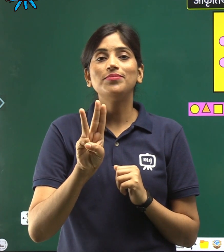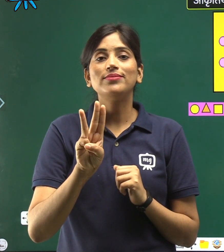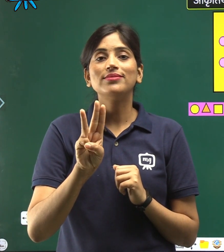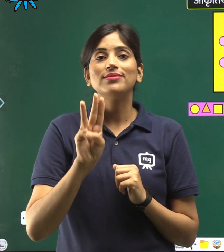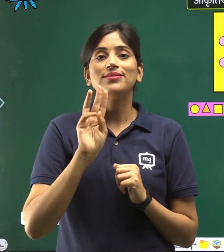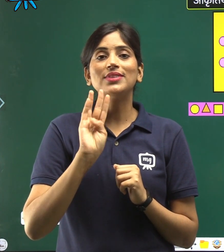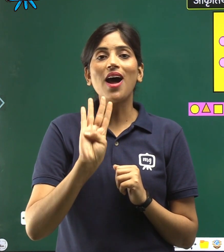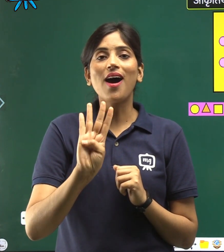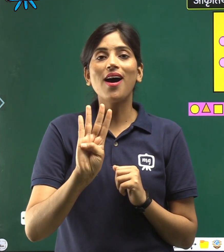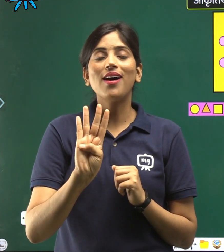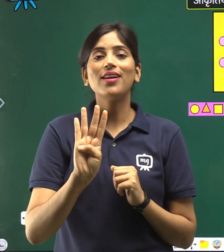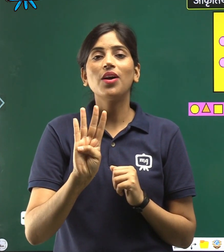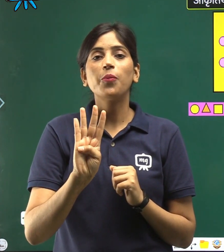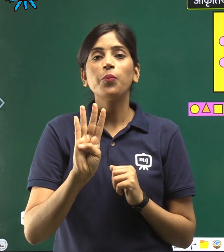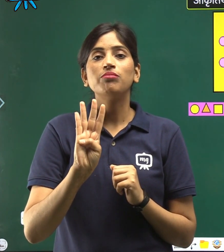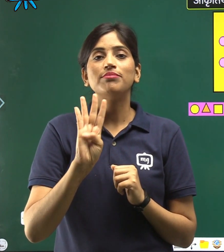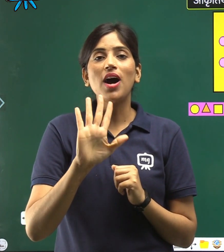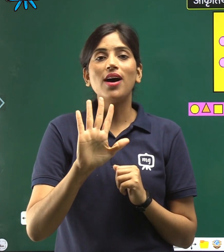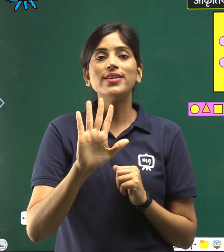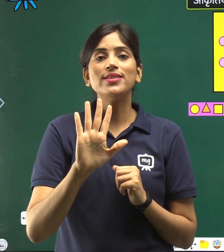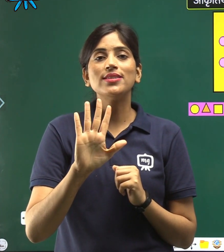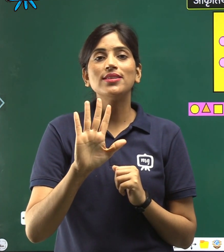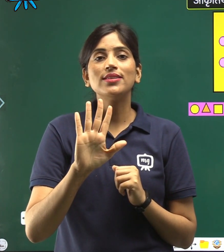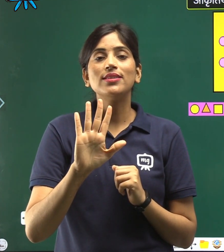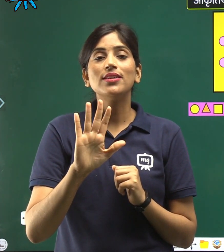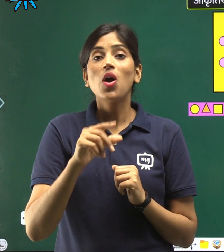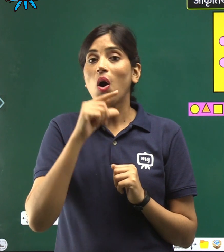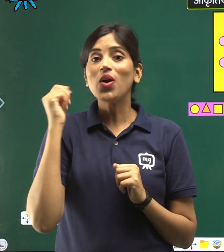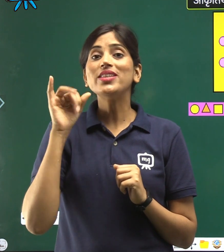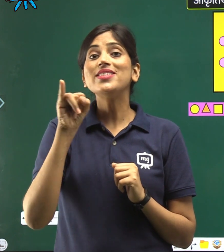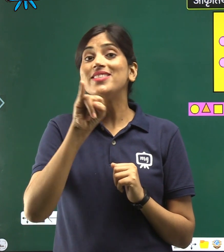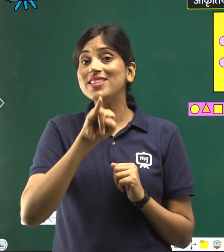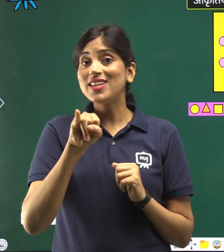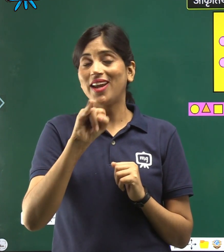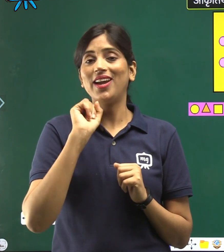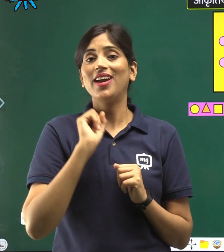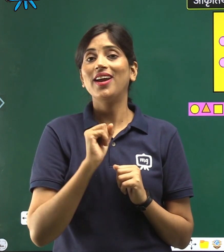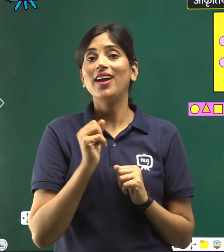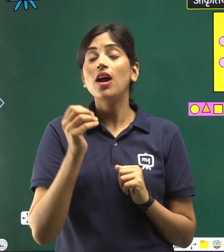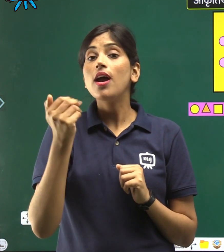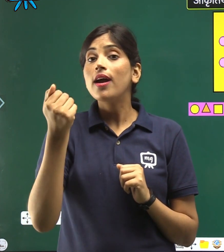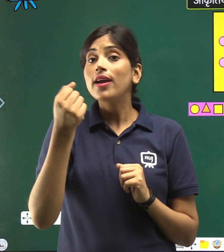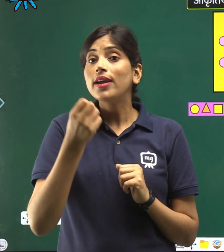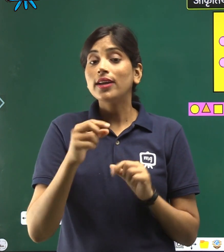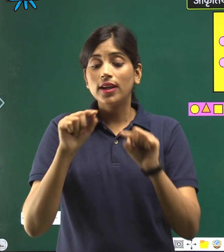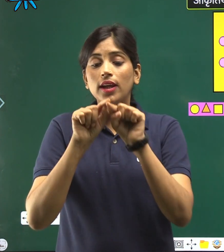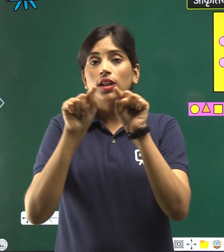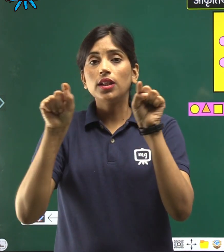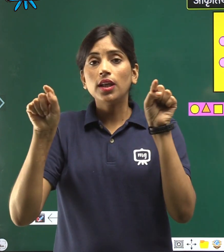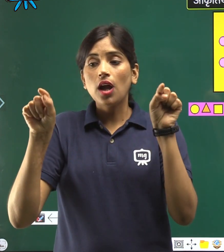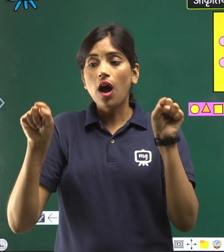3 4 5 और 6। कितने आयताकार हैं?